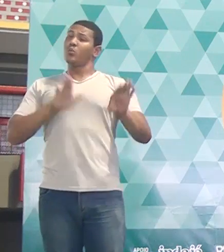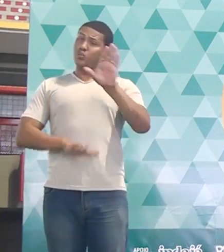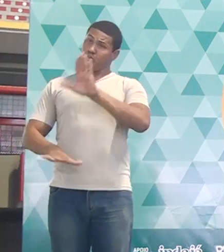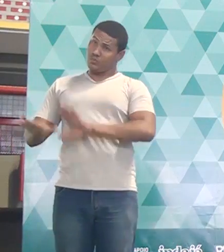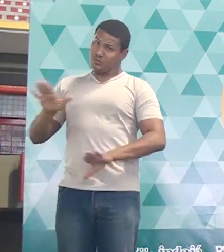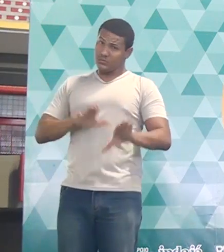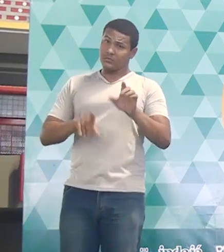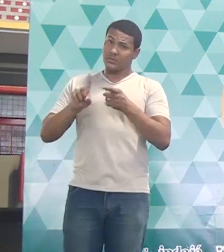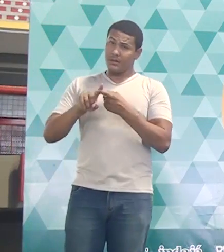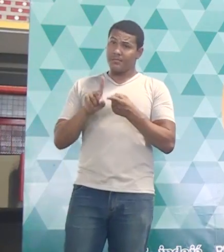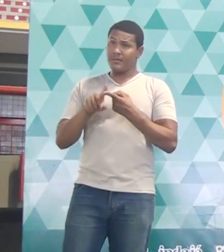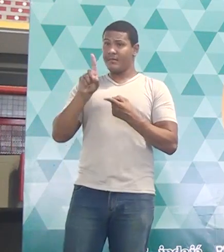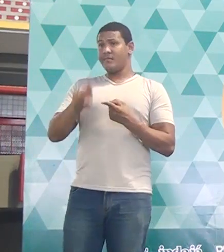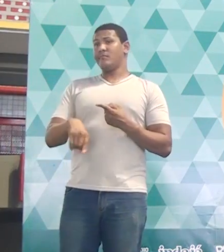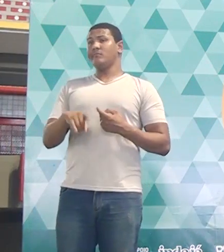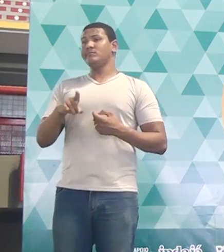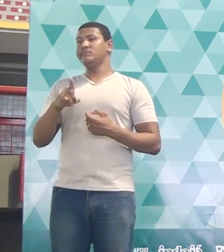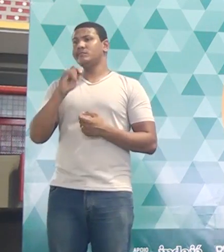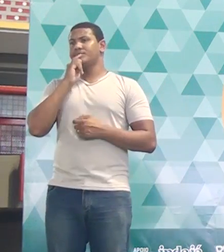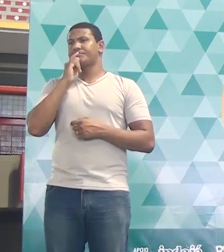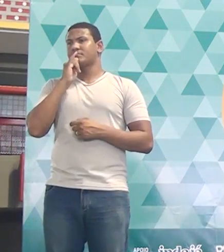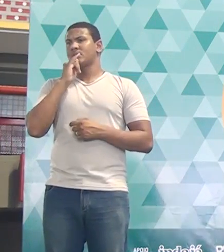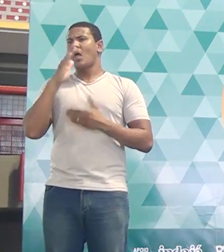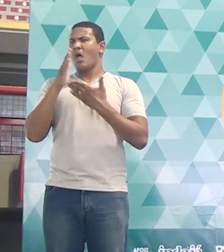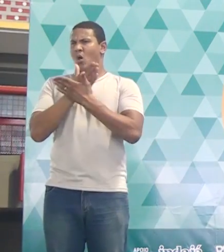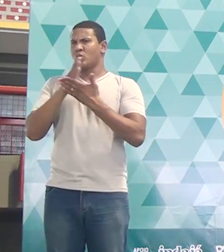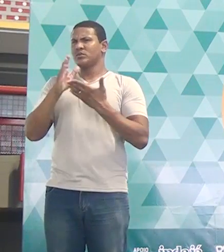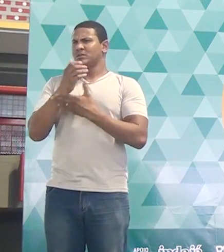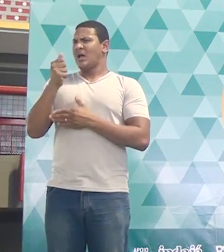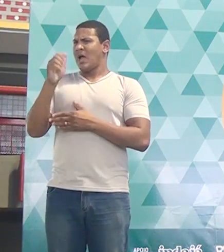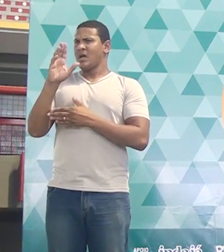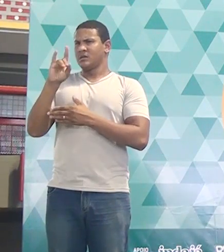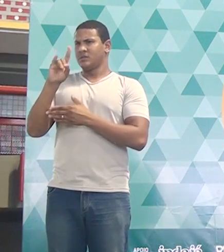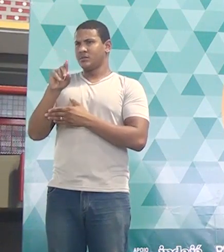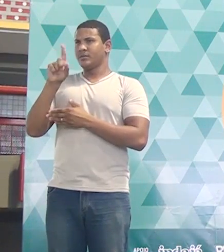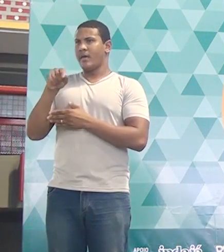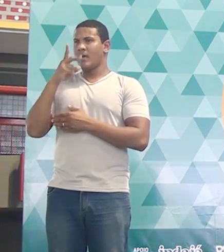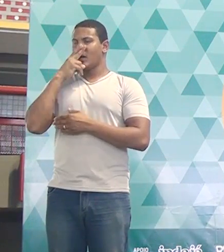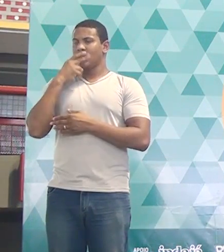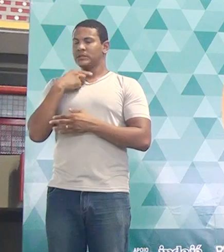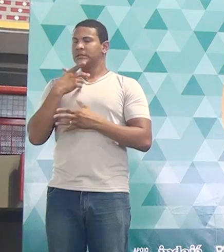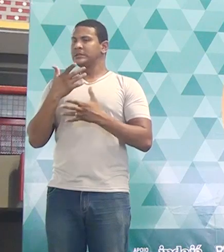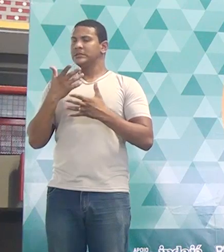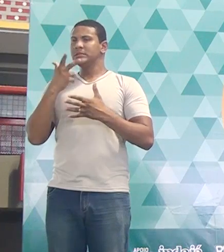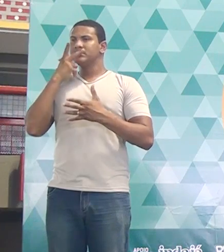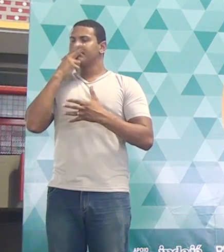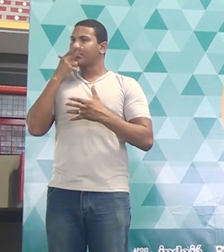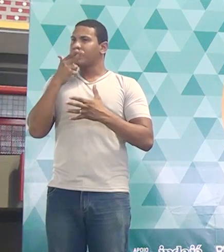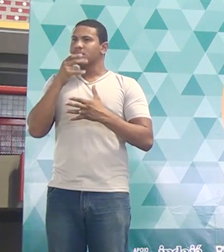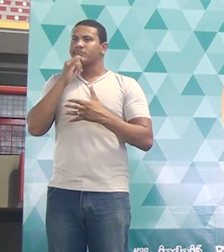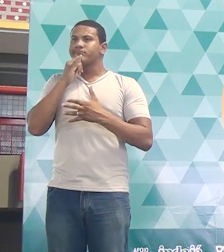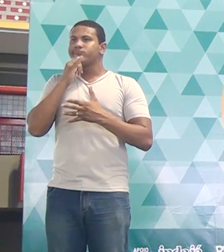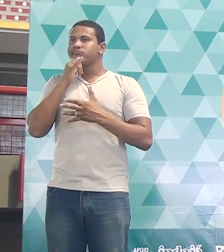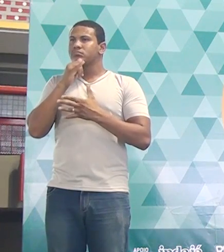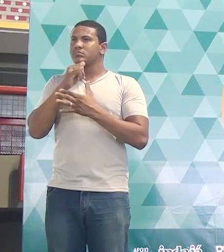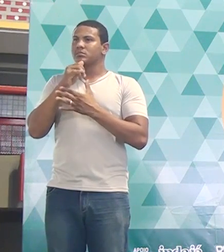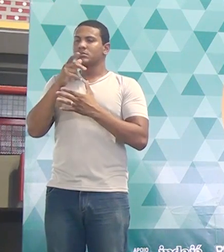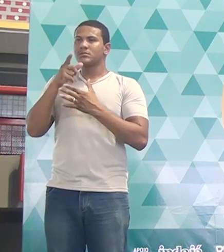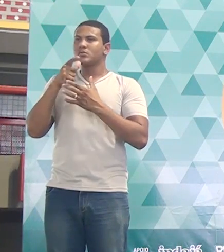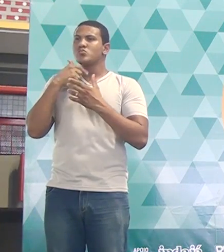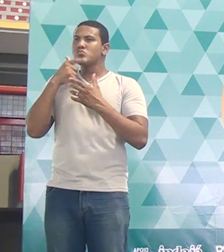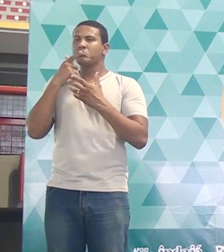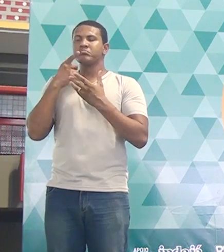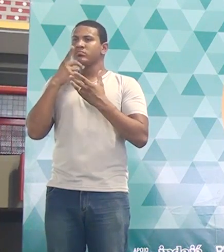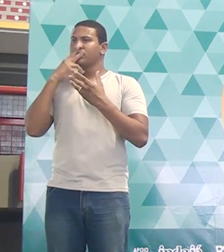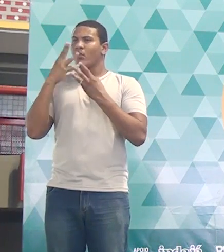alguns ácidos que são considerados instáveis. Companheiros, uma substância instável é aquela que se